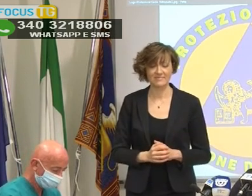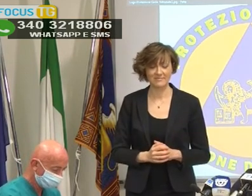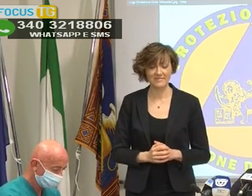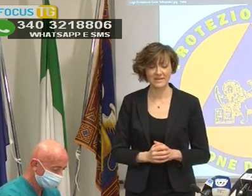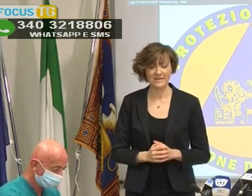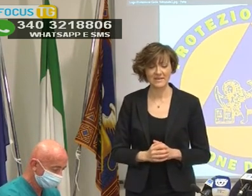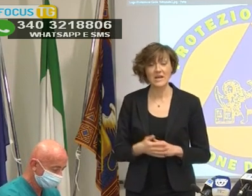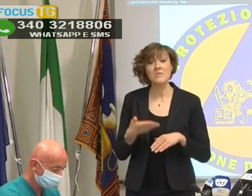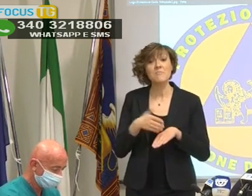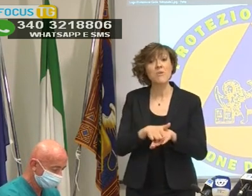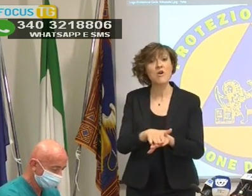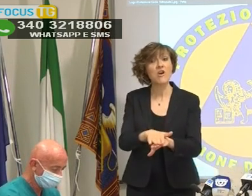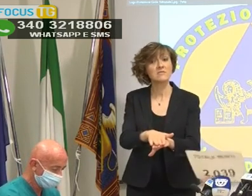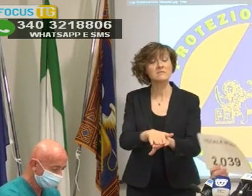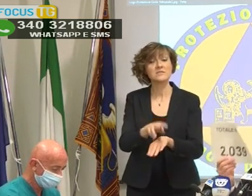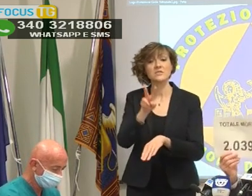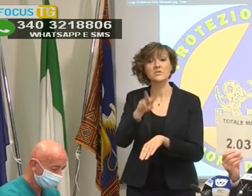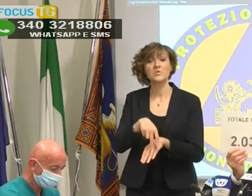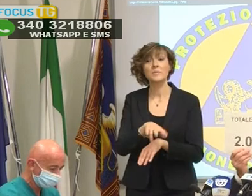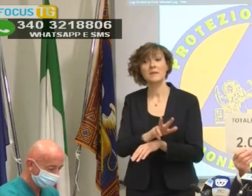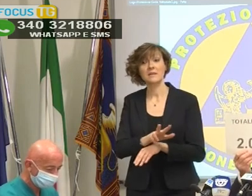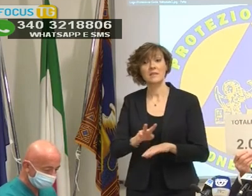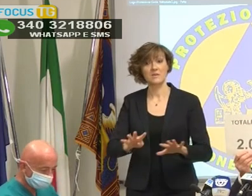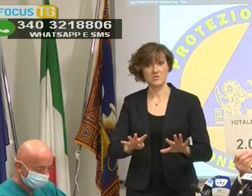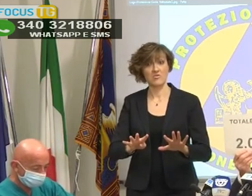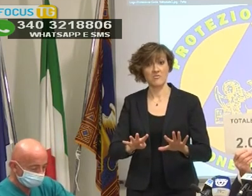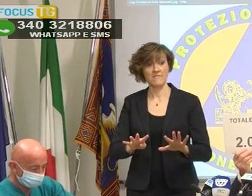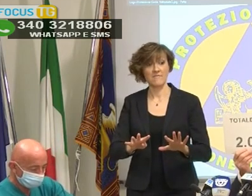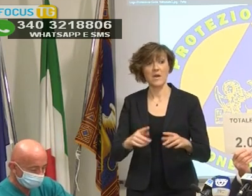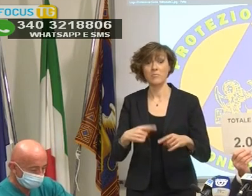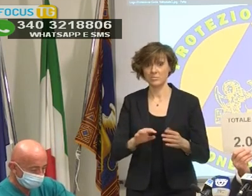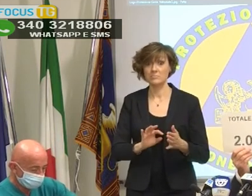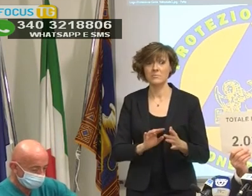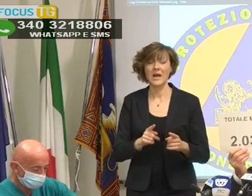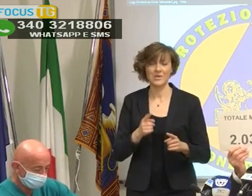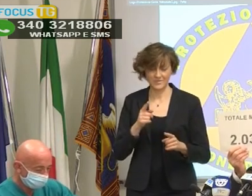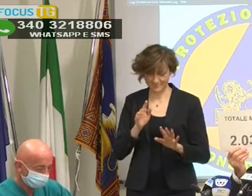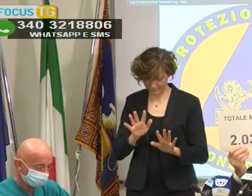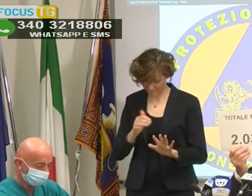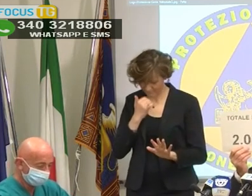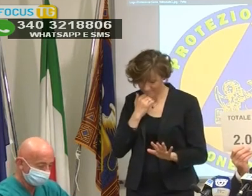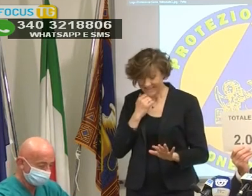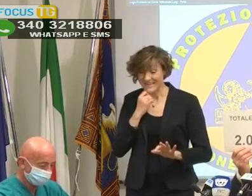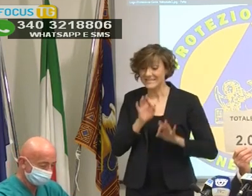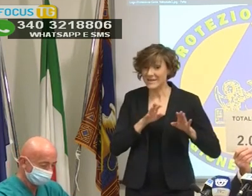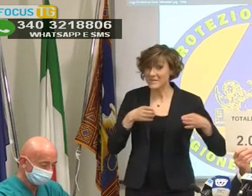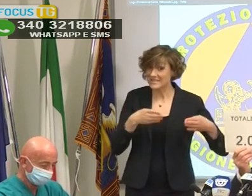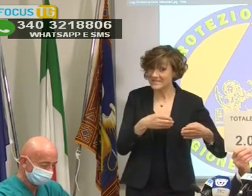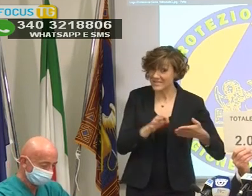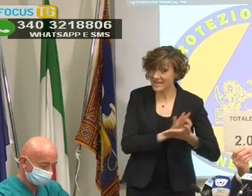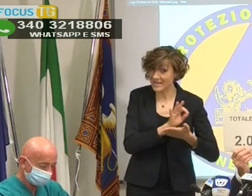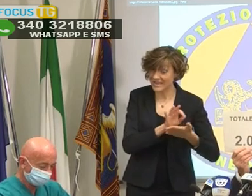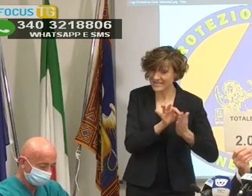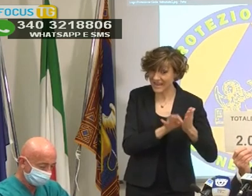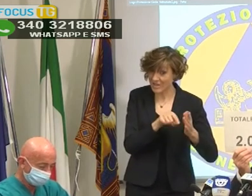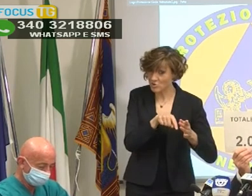I decessi, i morti sono 2039. Anche questo è un dato. Allora, le terapie intensive 9 è invariato il dato,